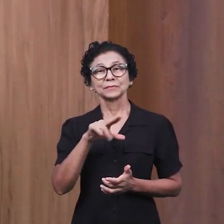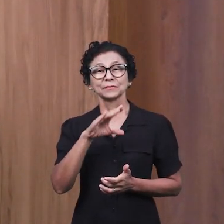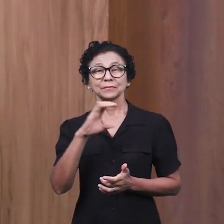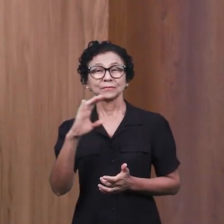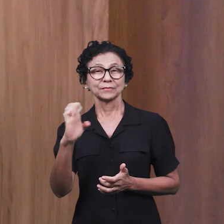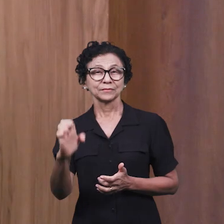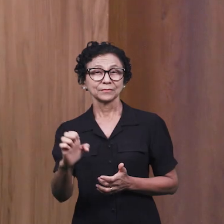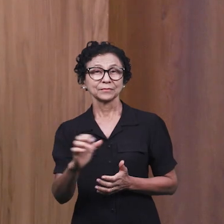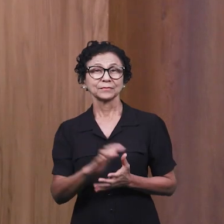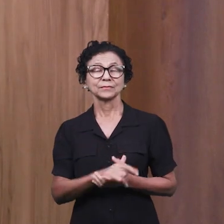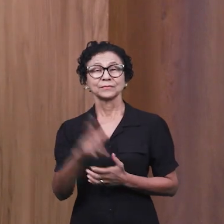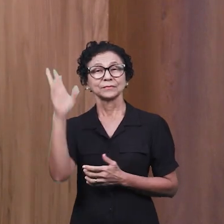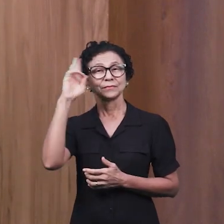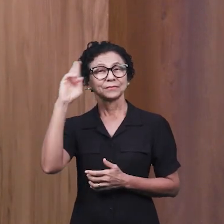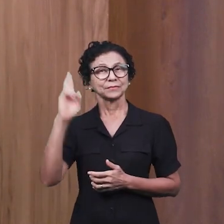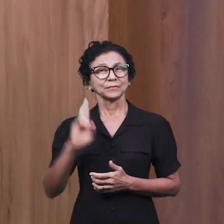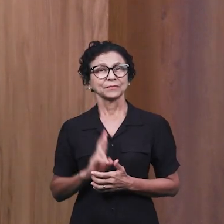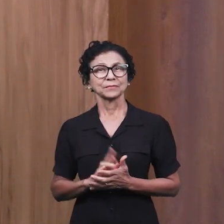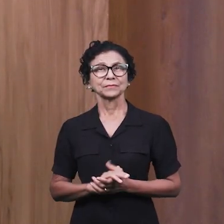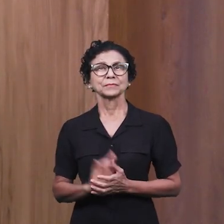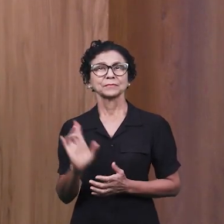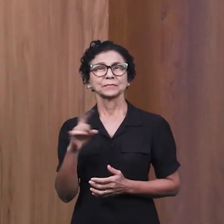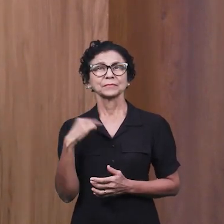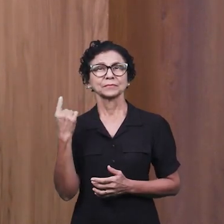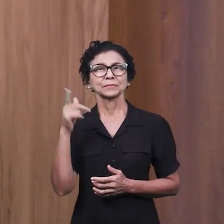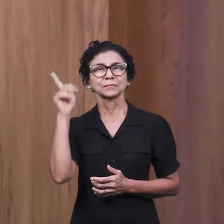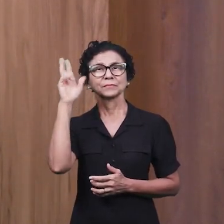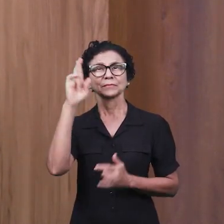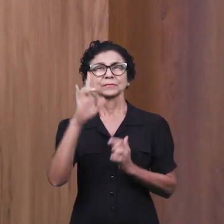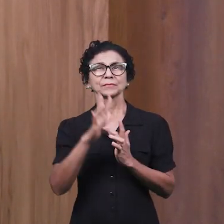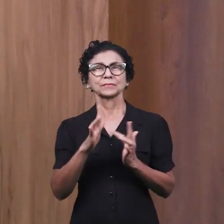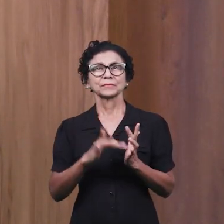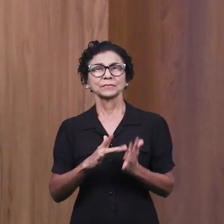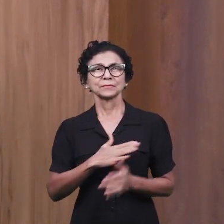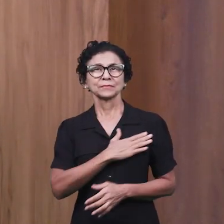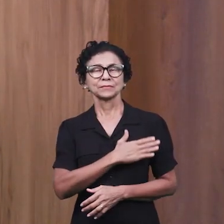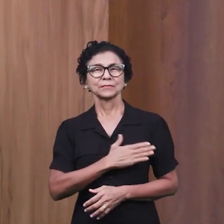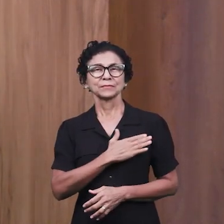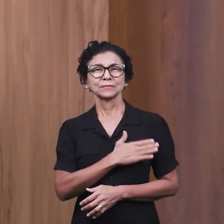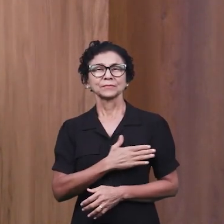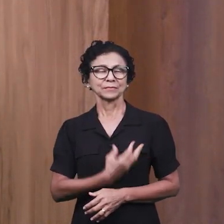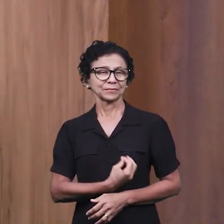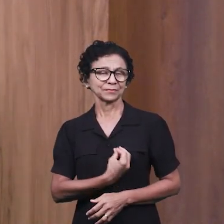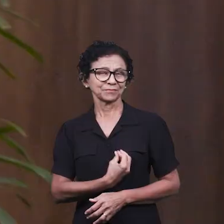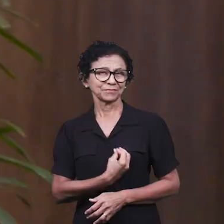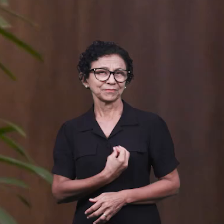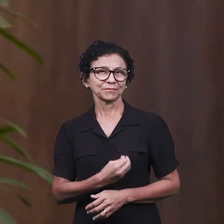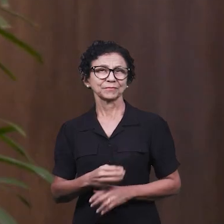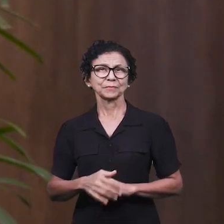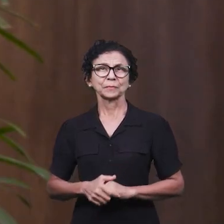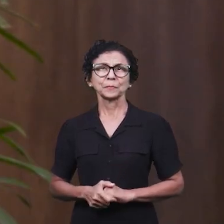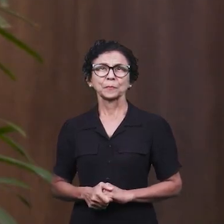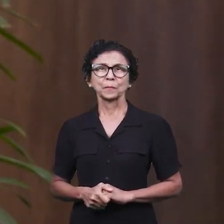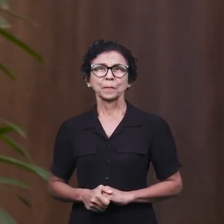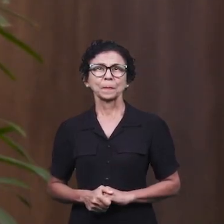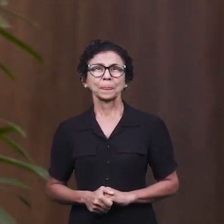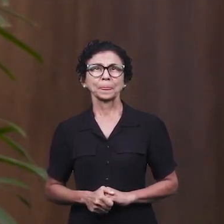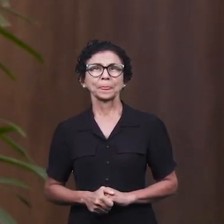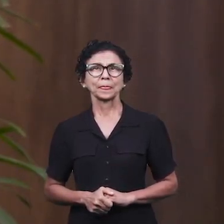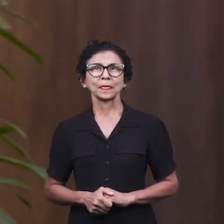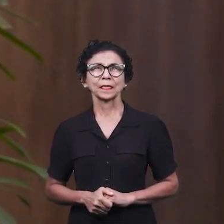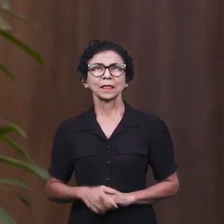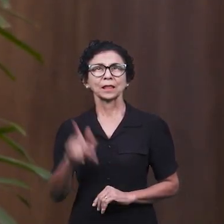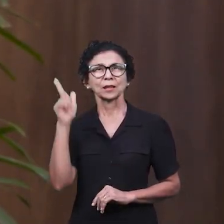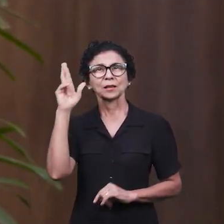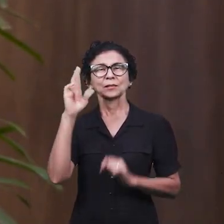do Senhor Raquel. A todos, a paz do Senhor. Um prazer estar com os irmãos. Helena, a paz